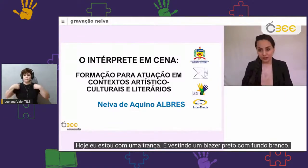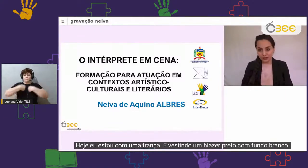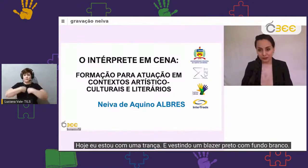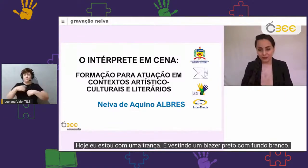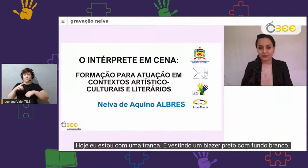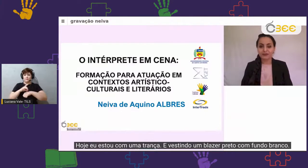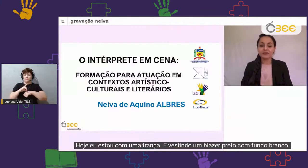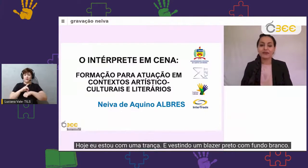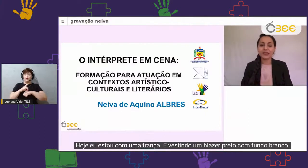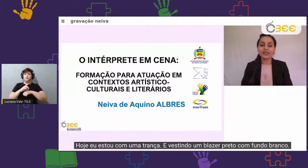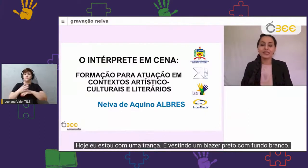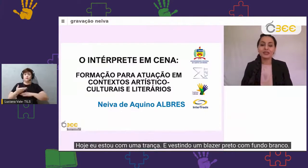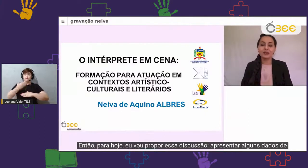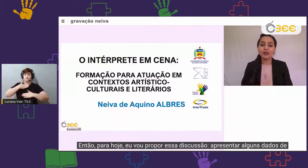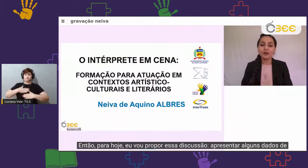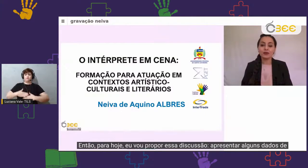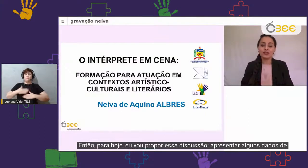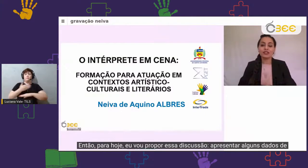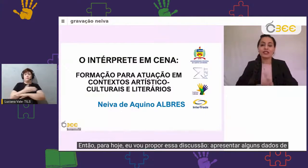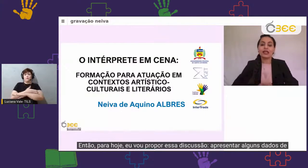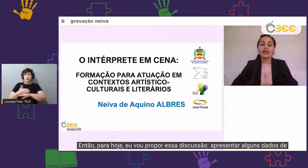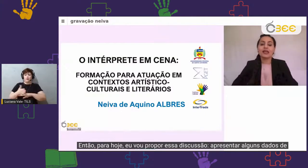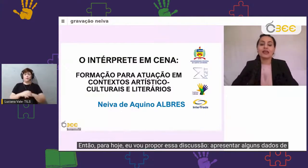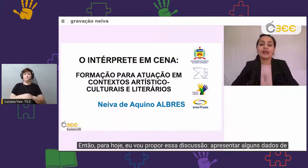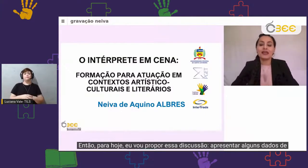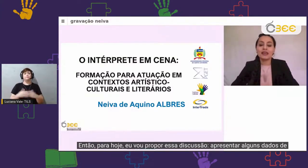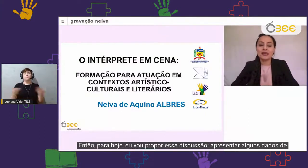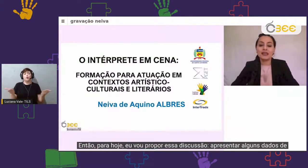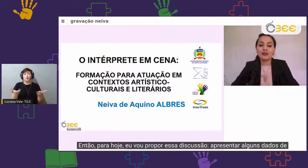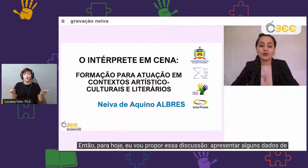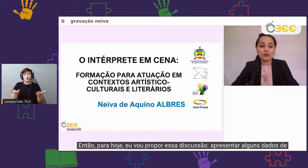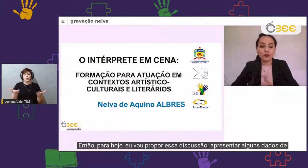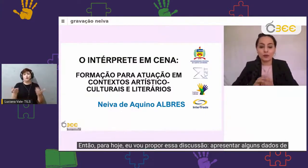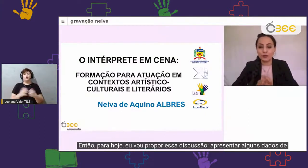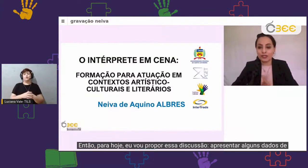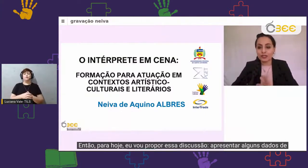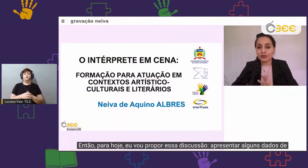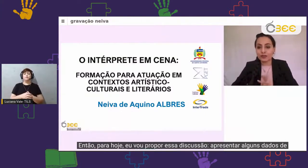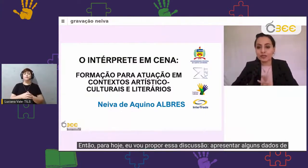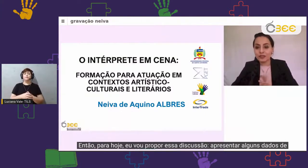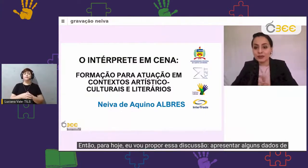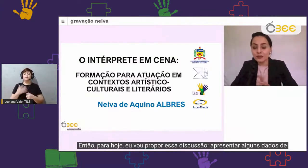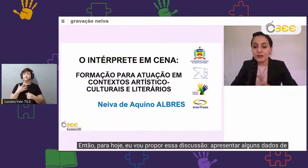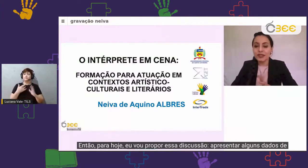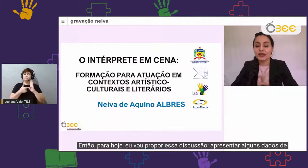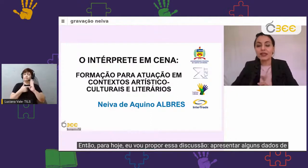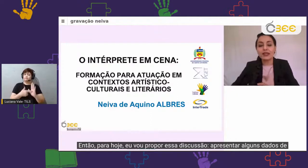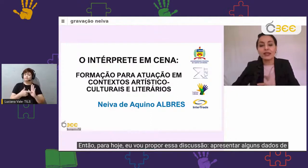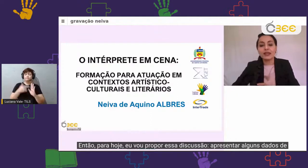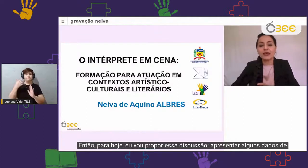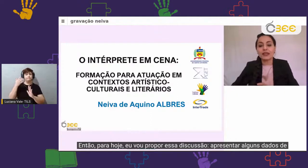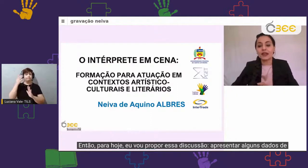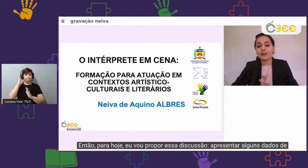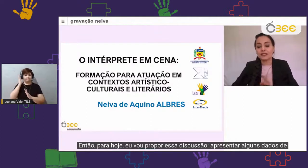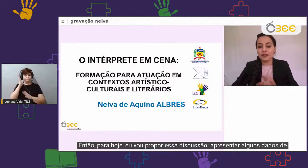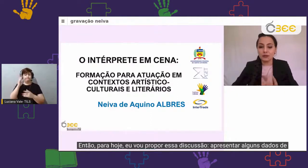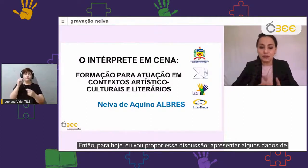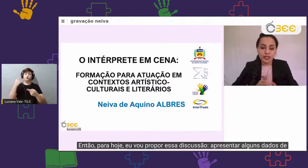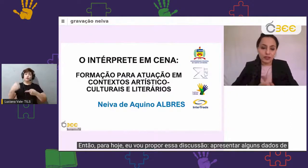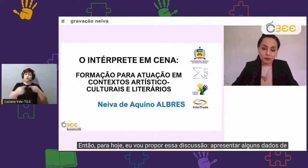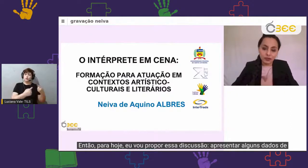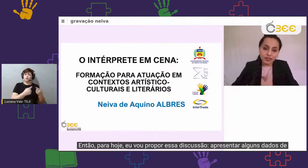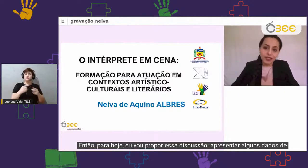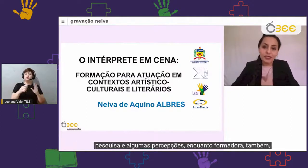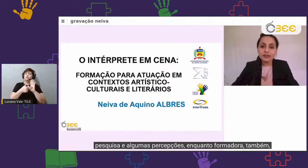com fundo branco. Então, para hoje, eu vou propor essa discussão, né,